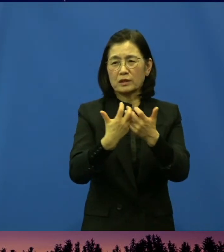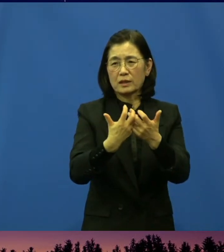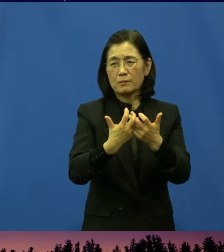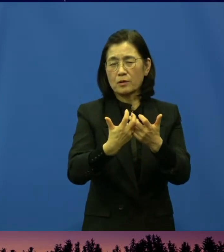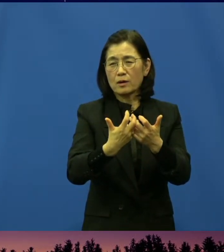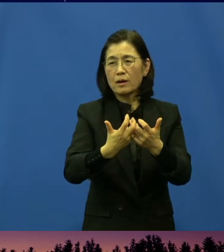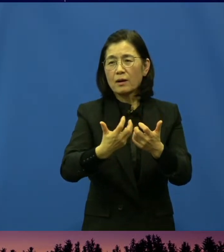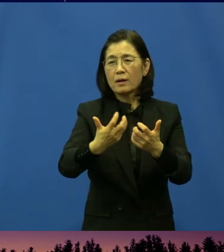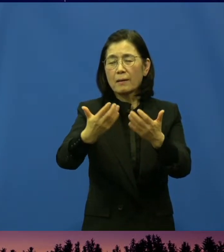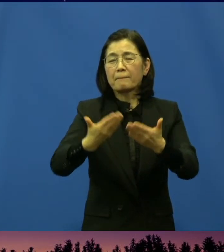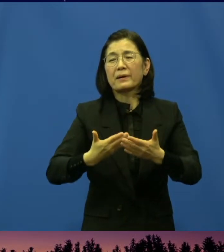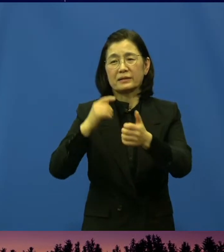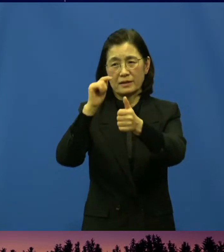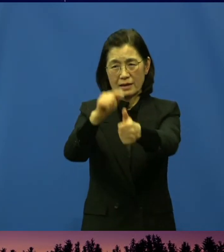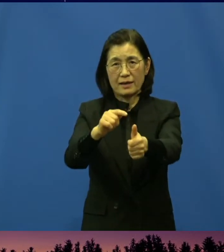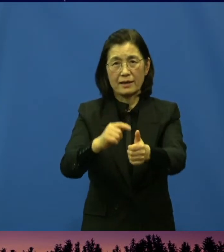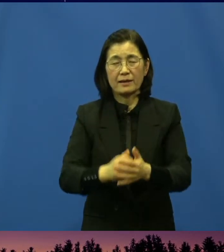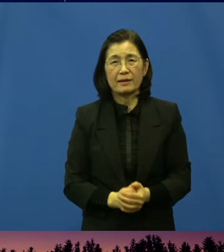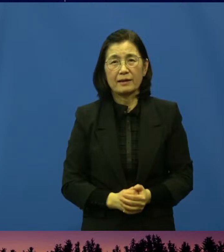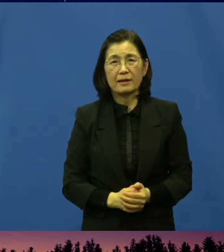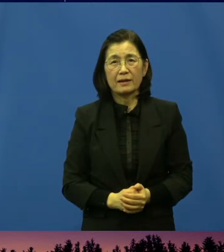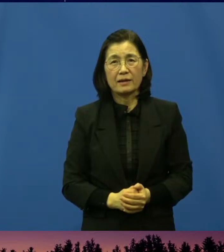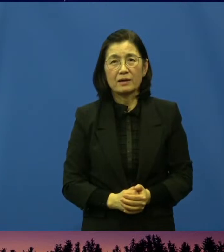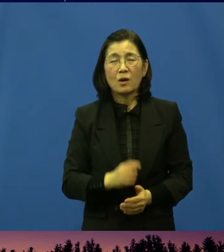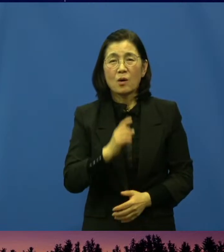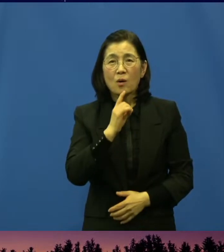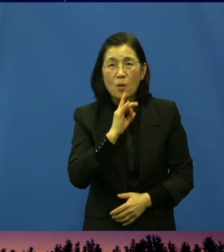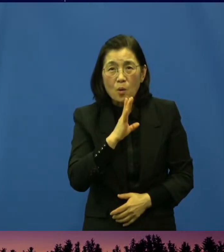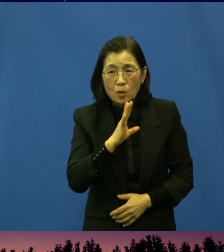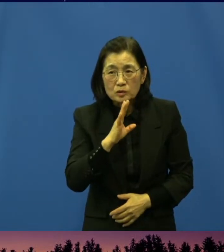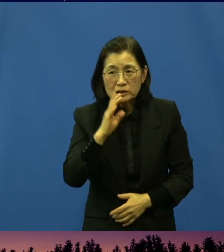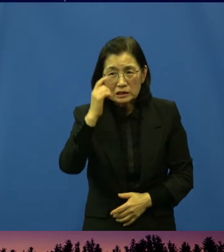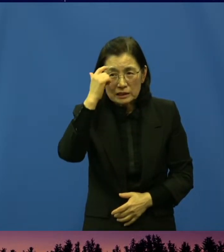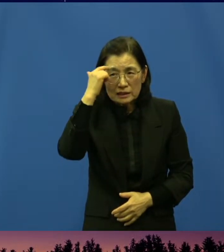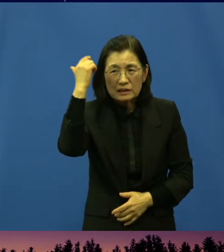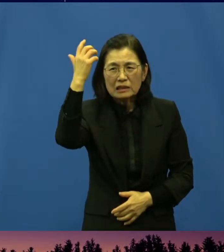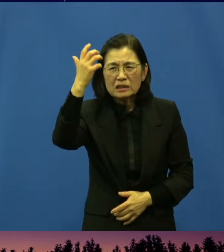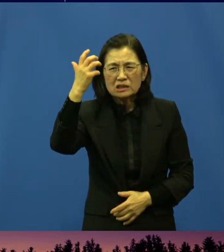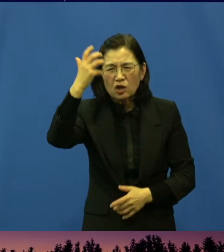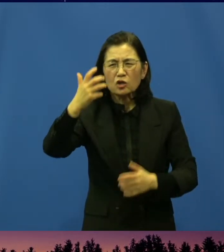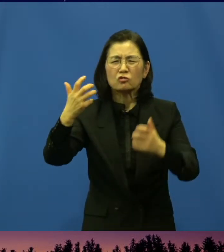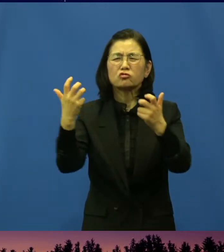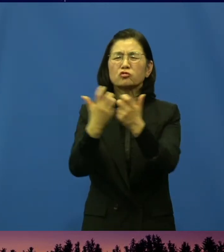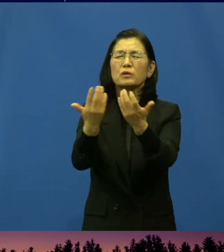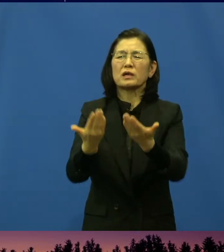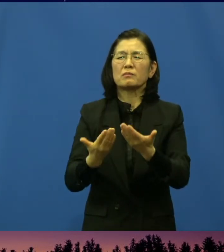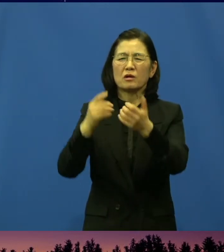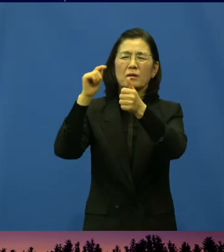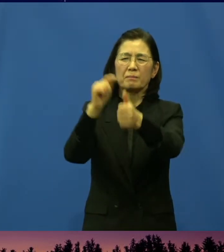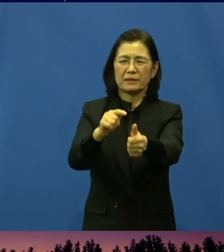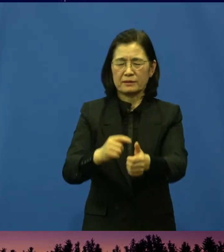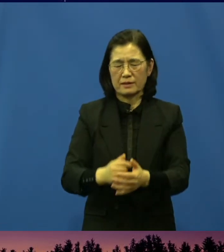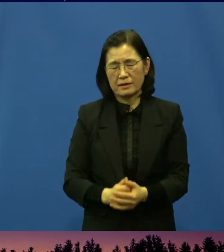핵심적인 비밀이에요. 18절이 오직 성령의 충만을 받아라.